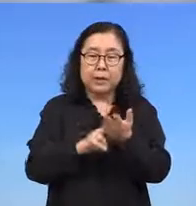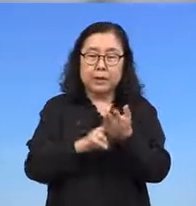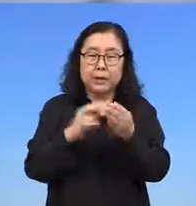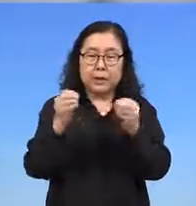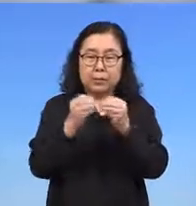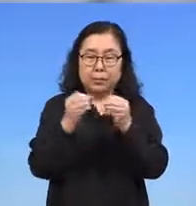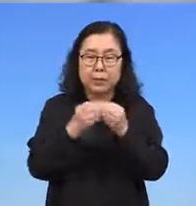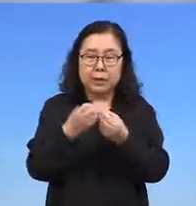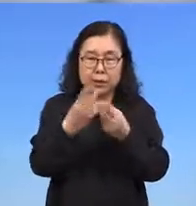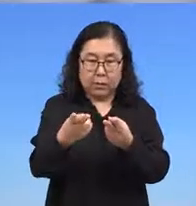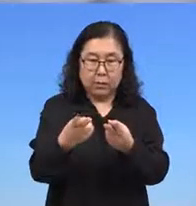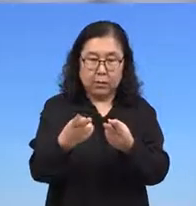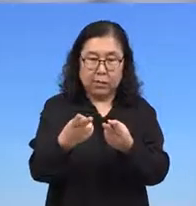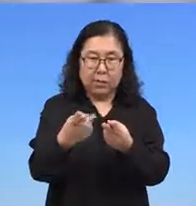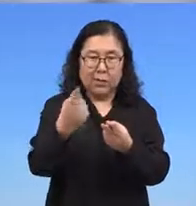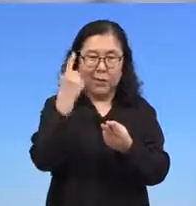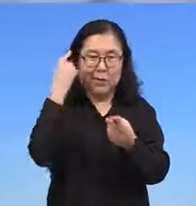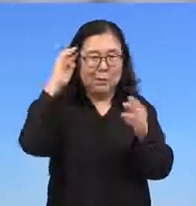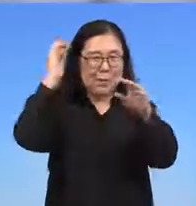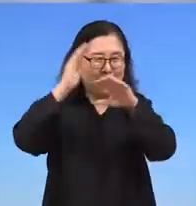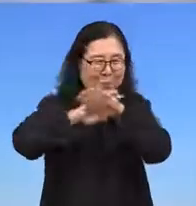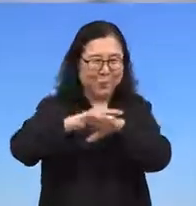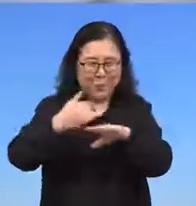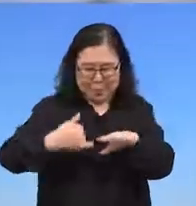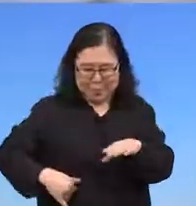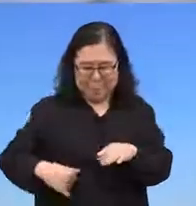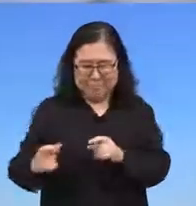썼거든요. 그리고 어제 저녁에 또 싸웠습니다.